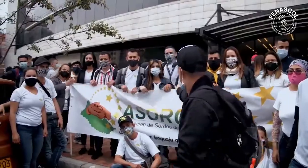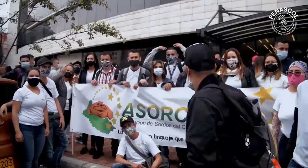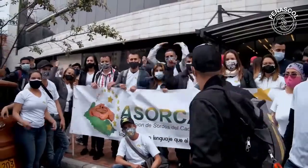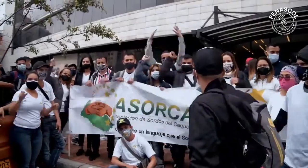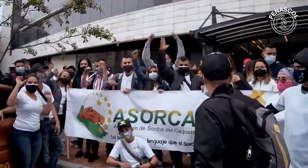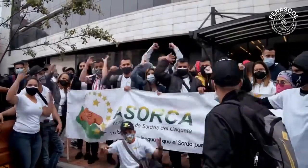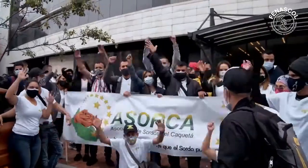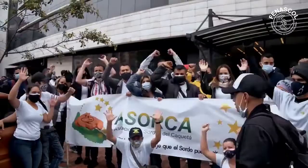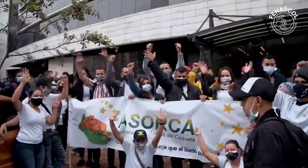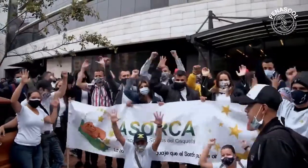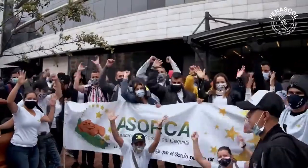Caquetá.